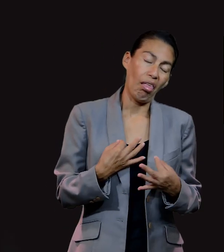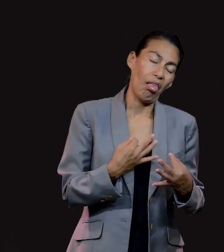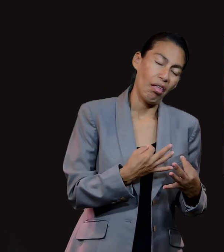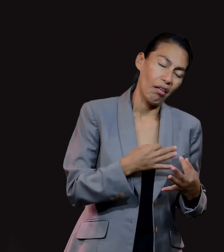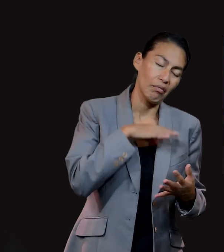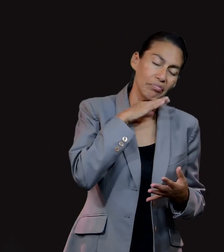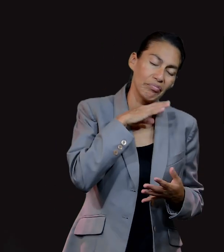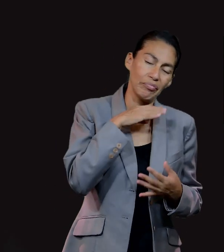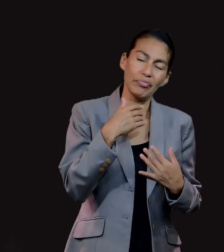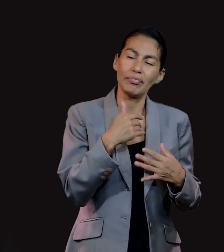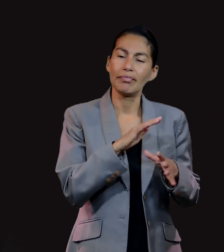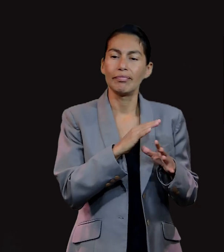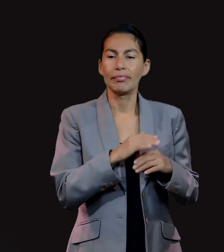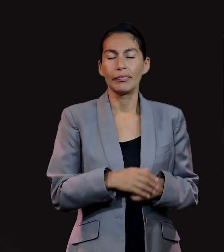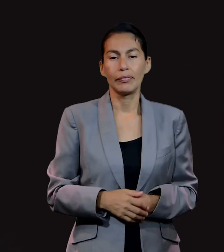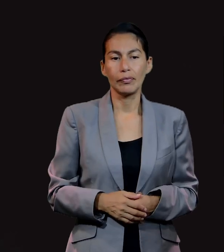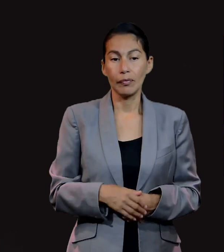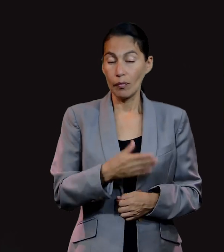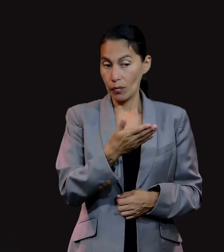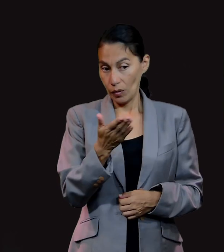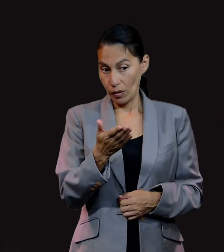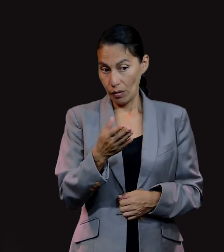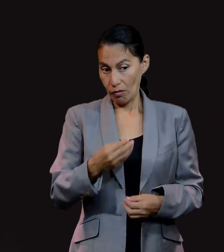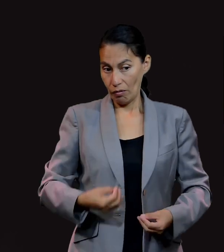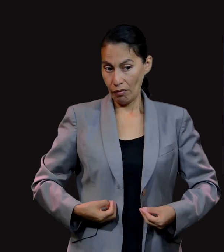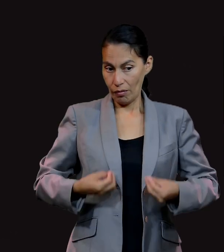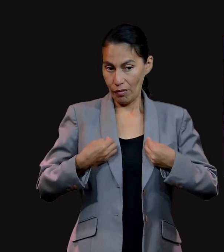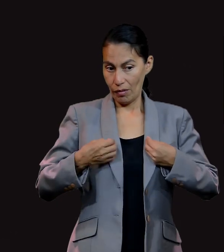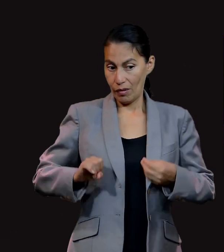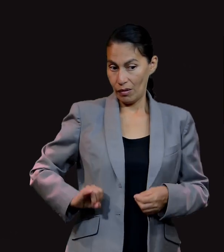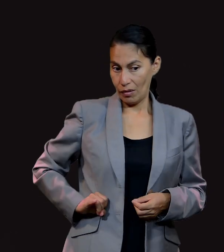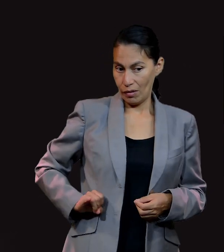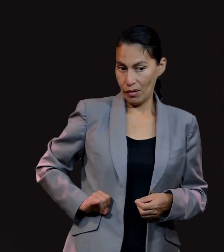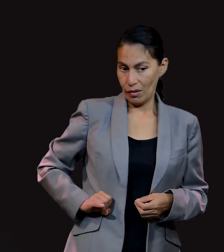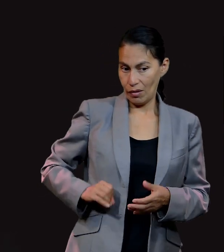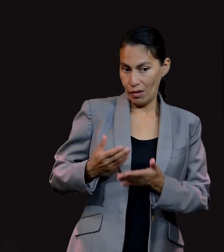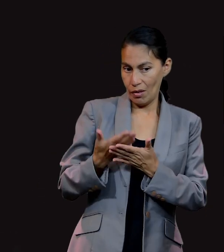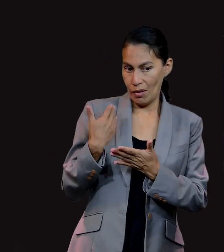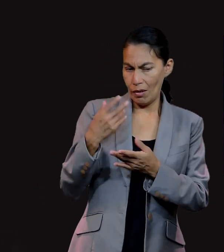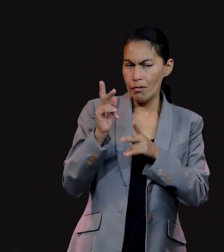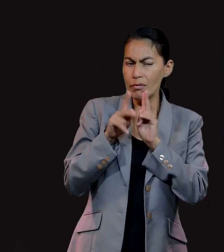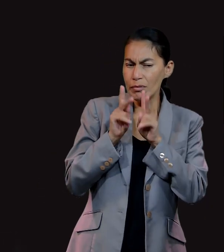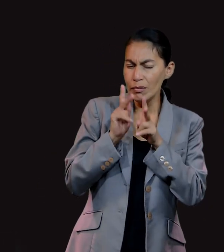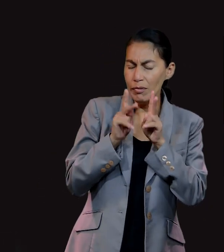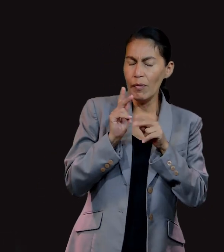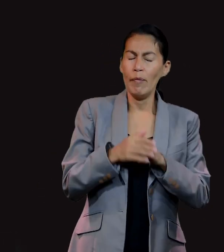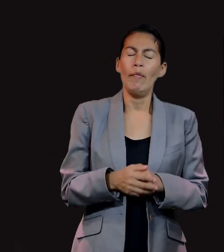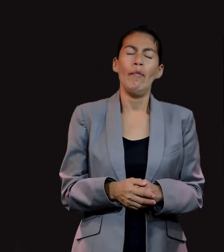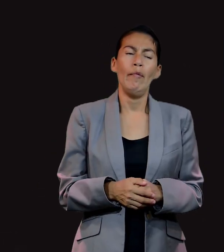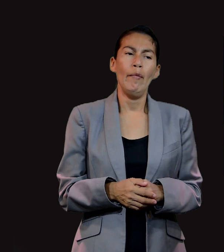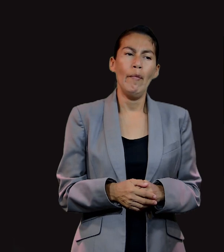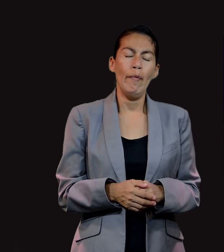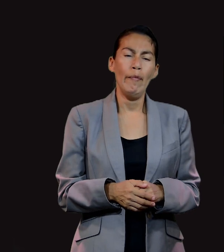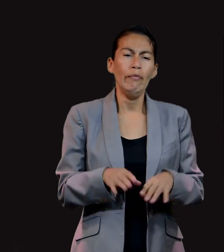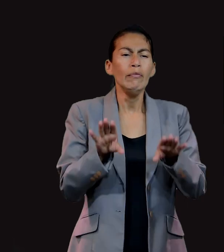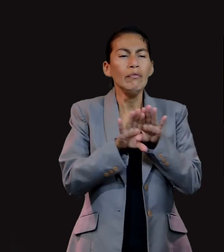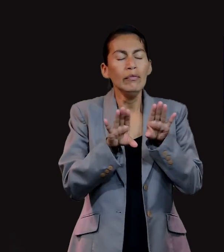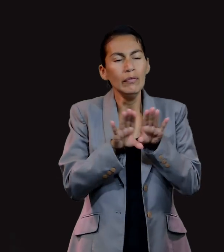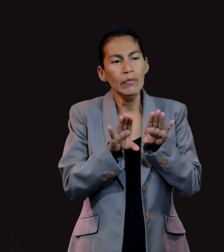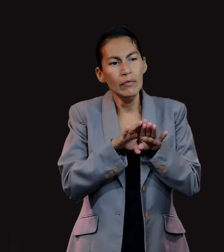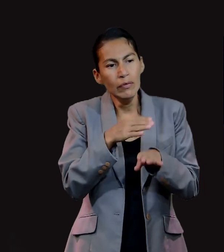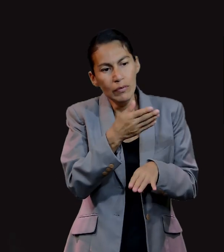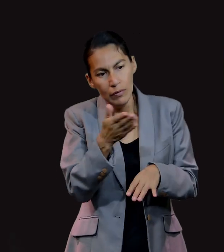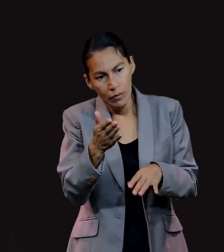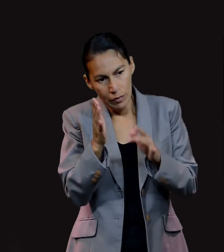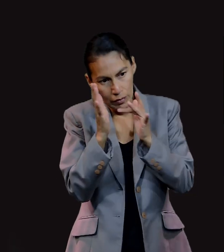incurrir. Usted ha llevado una vida muy interesante, por lo que me ha contado. ¿Cómo